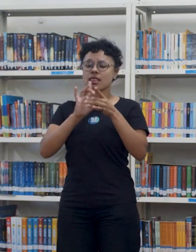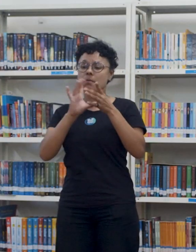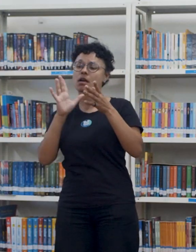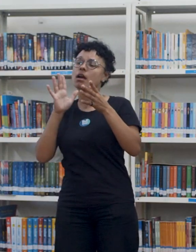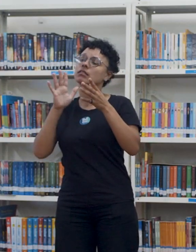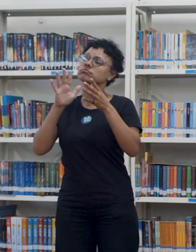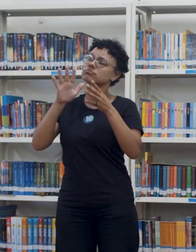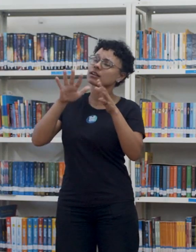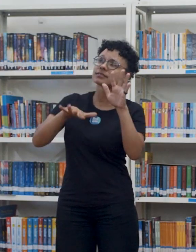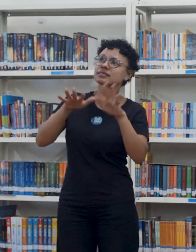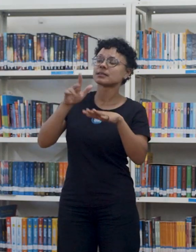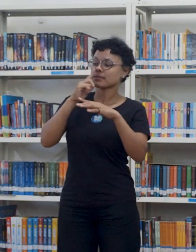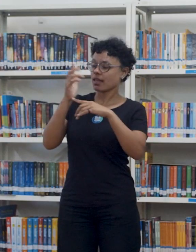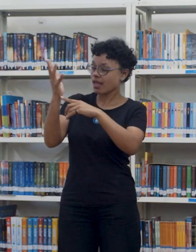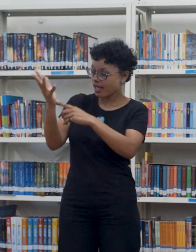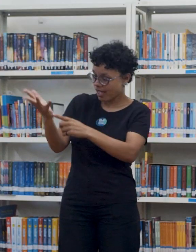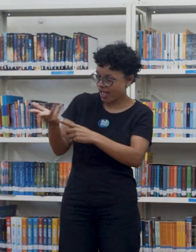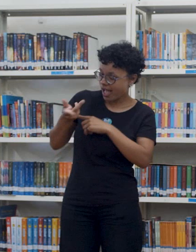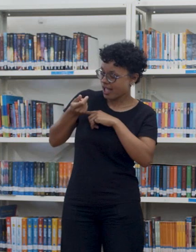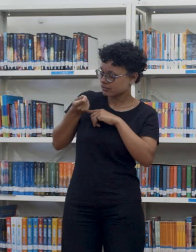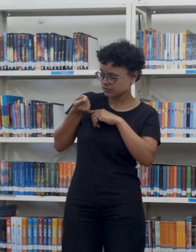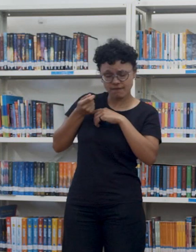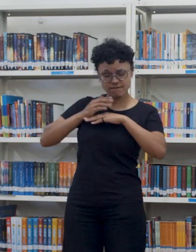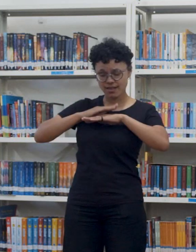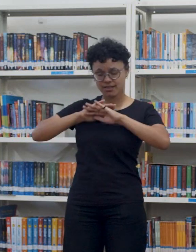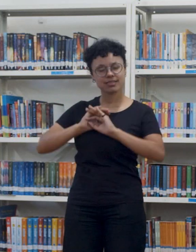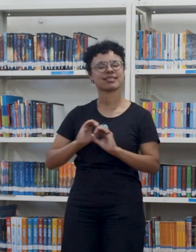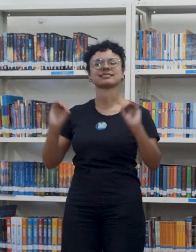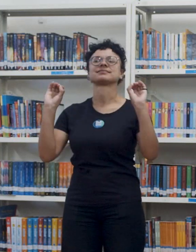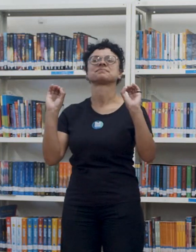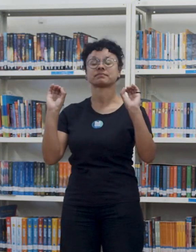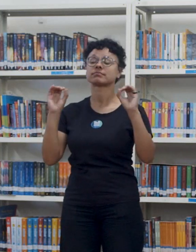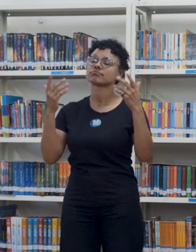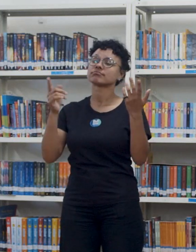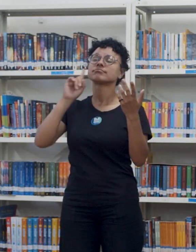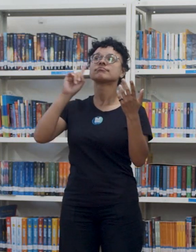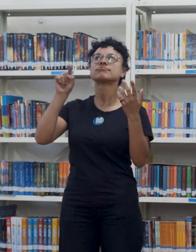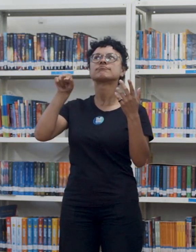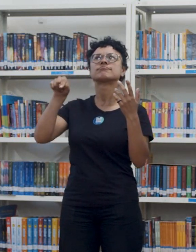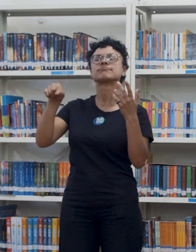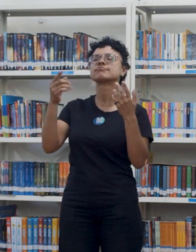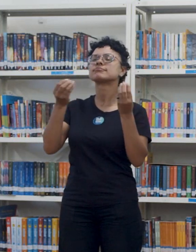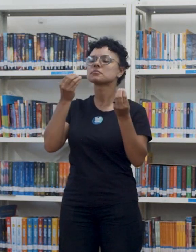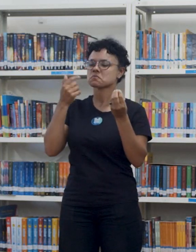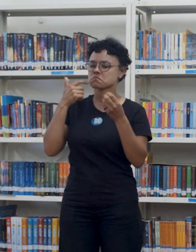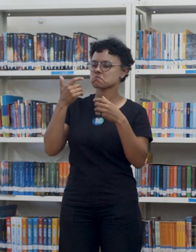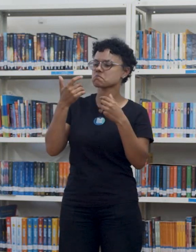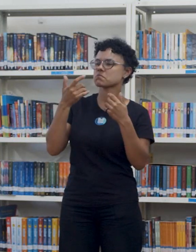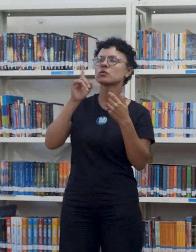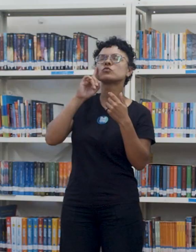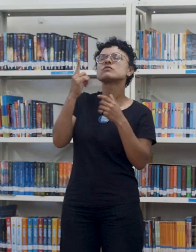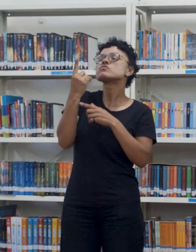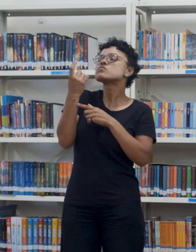às vezes, a arte de nada fazer. Naquele dia, num